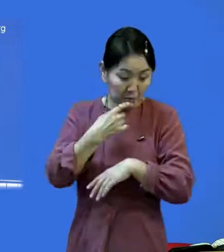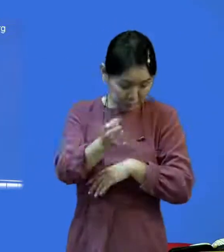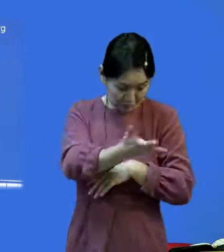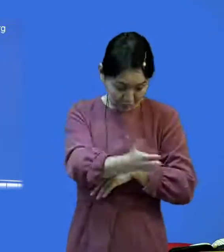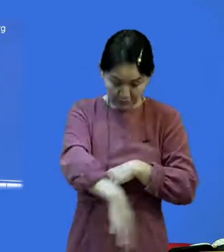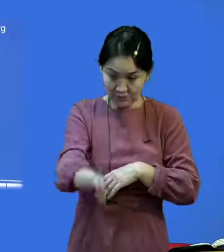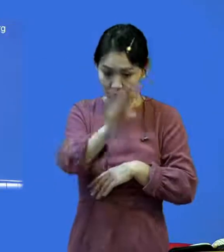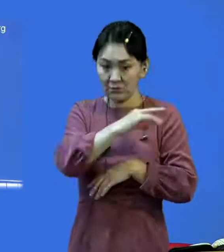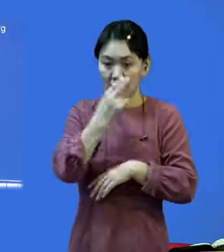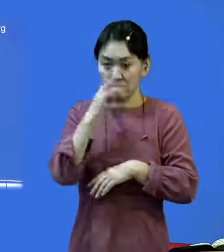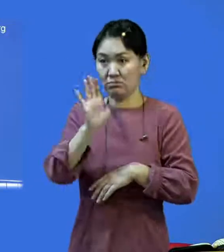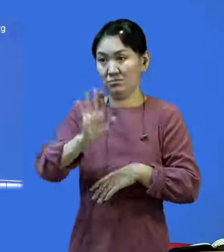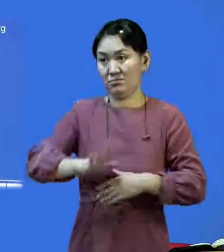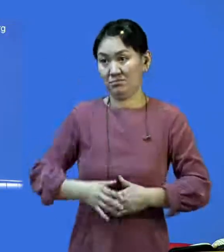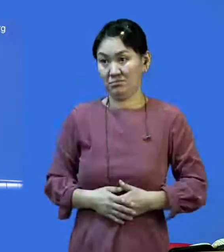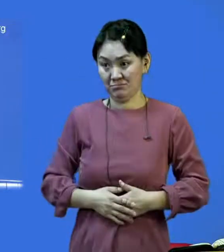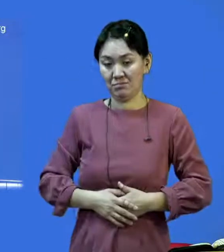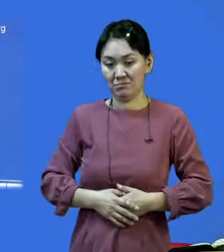Тэглээр одоо